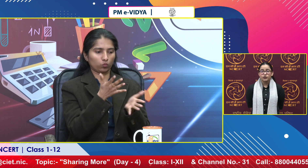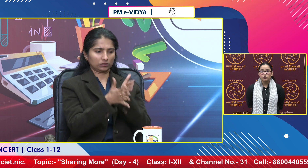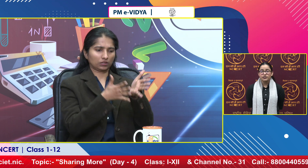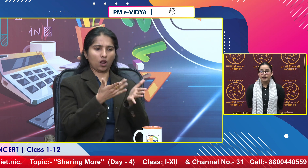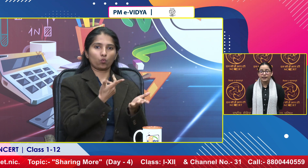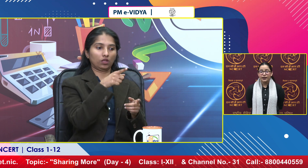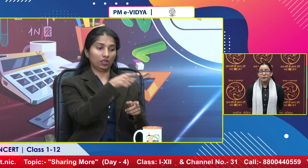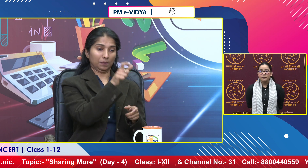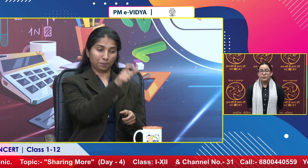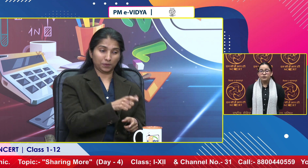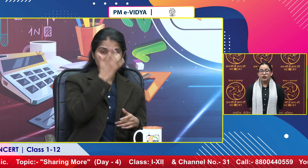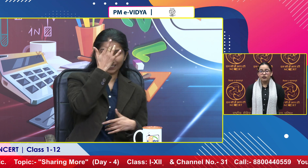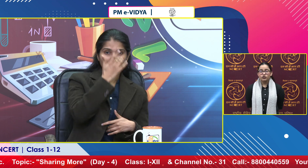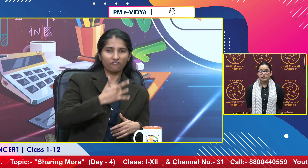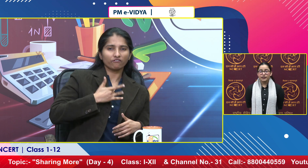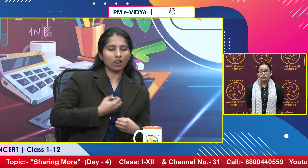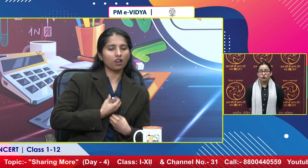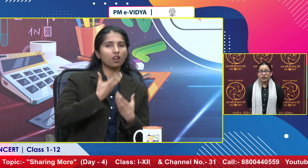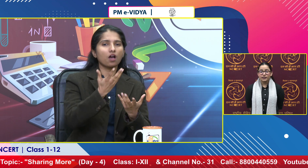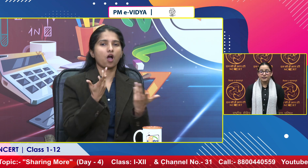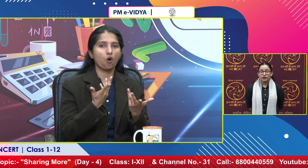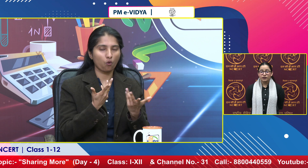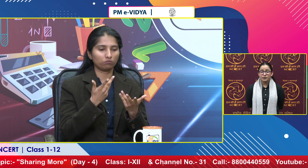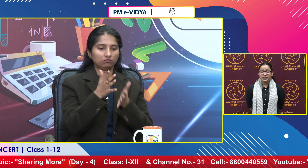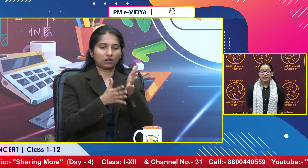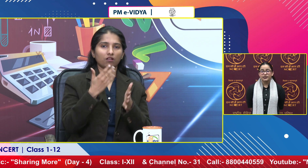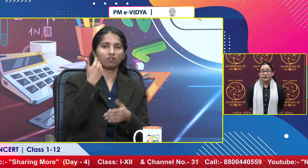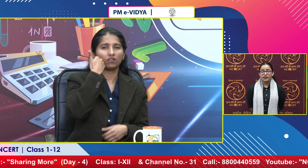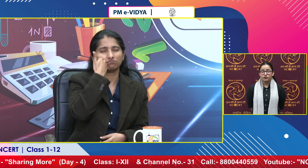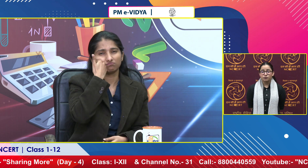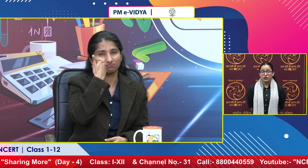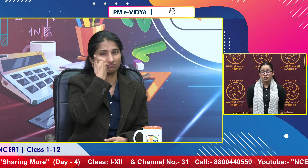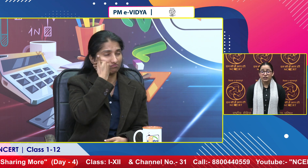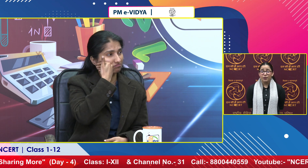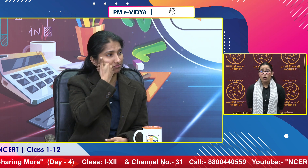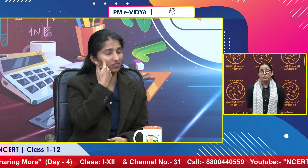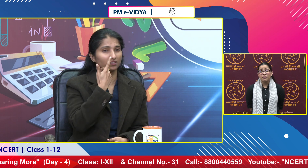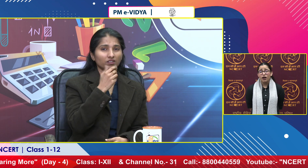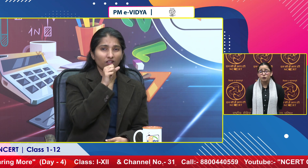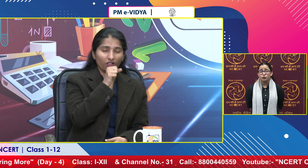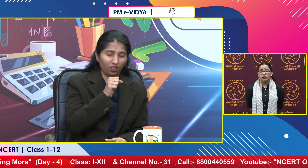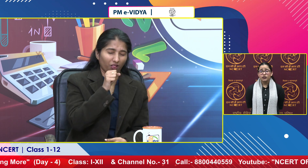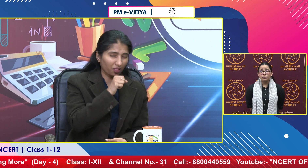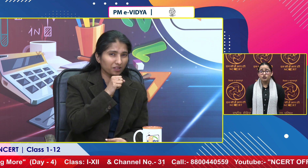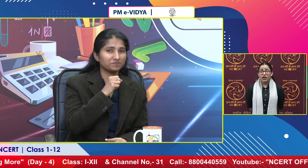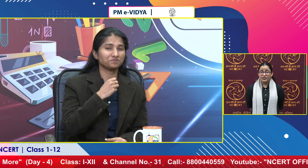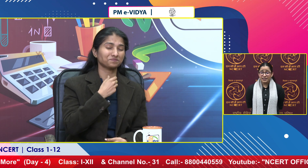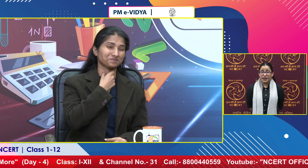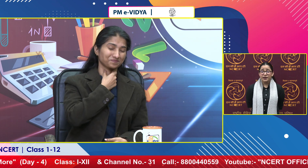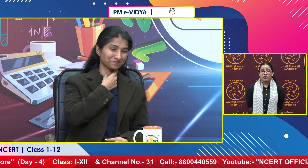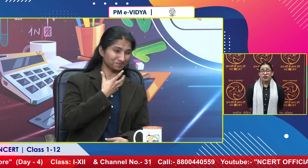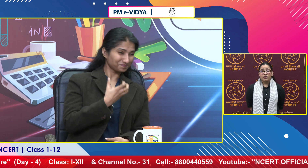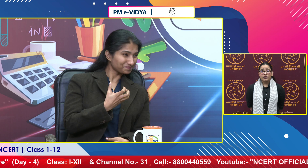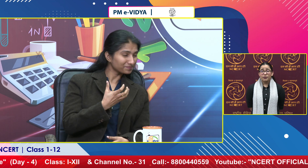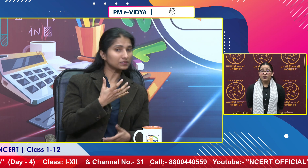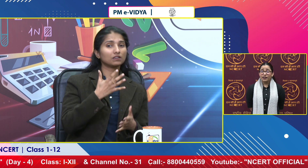के जो वर्ड्स है उसके साइन क्या हैं। जैसे वो जाता है, एक्सप्रेस कैसे करता है पेशेंट कि मैं बहुत बीमार हूँ, मुझे